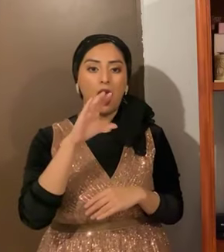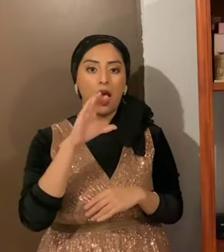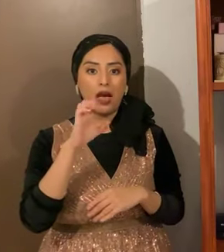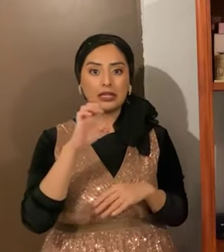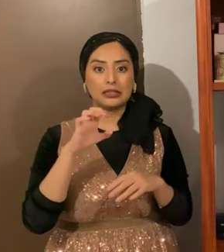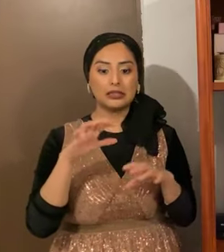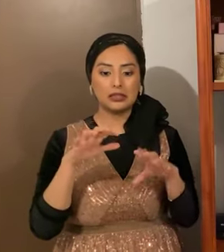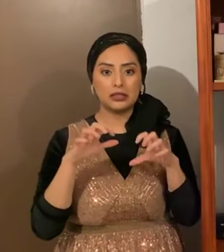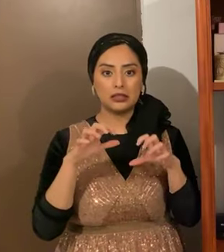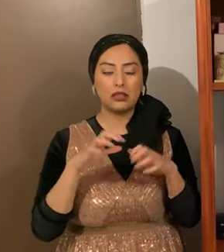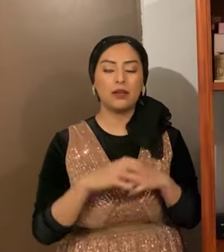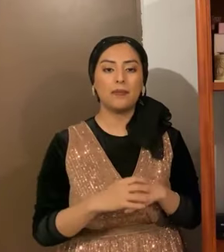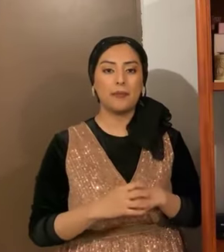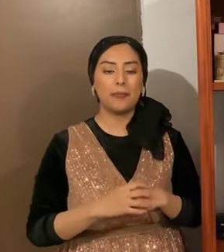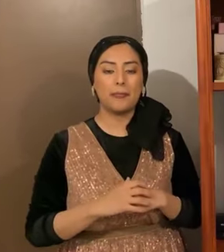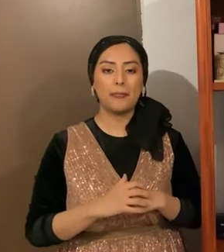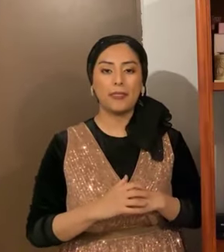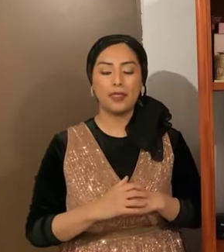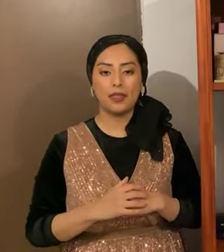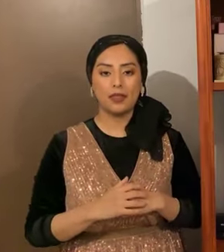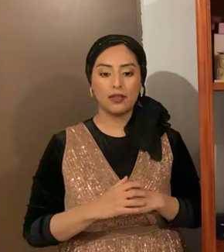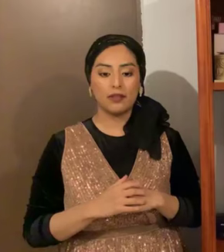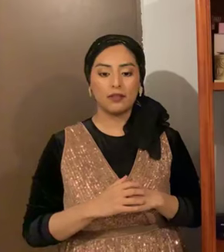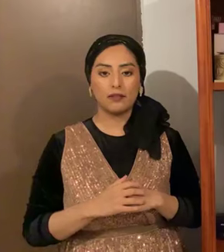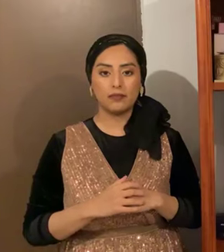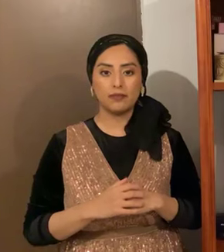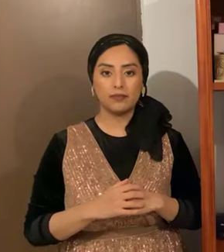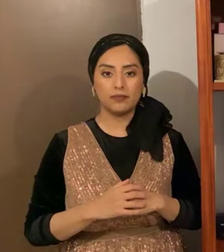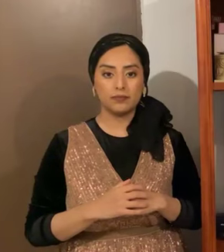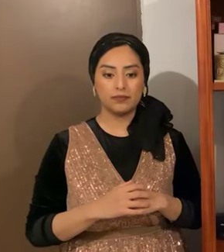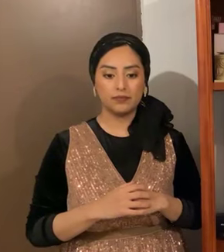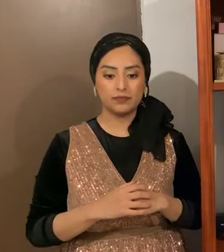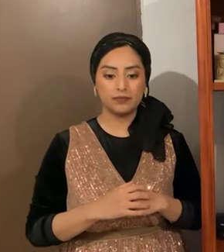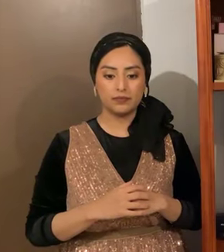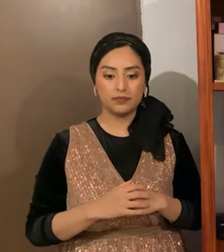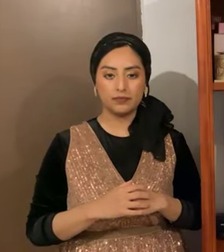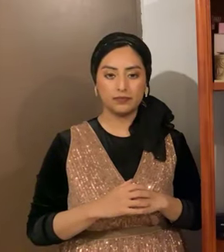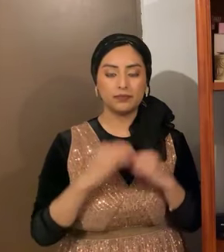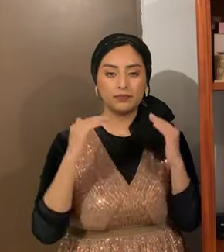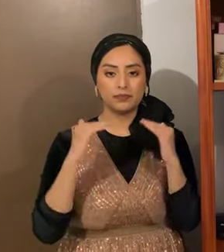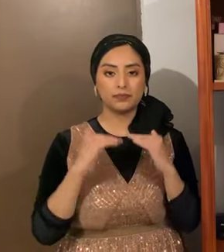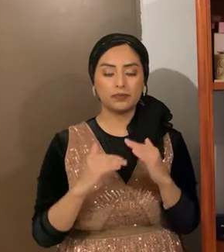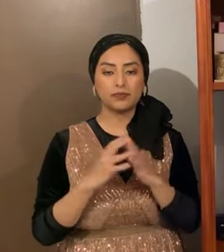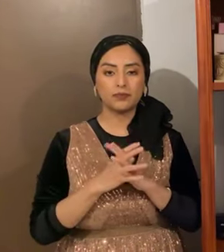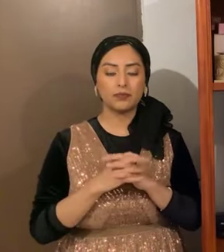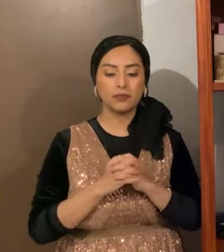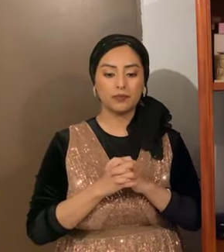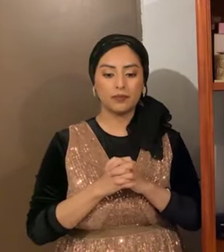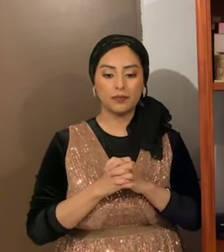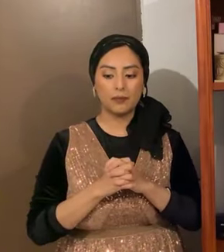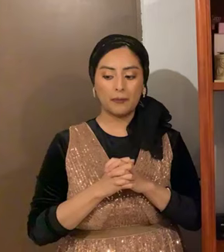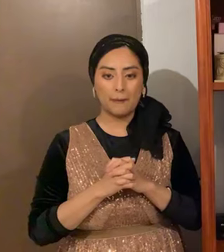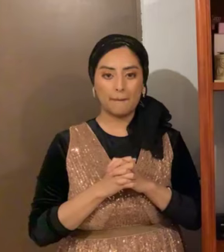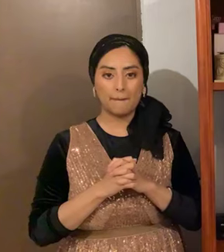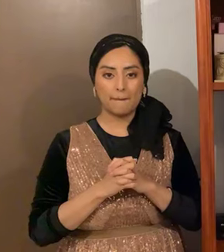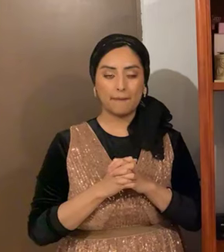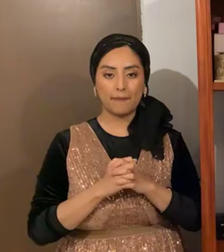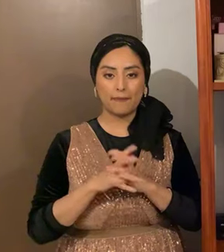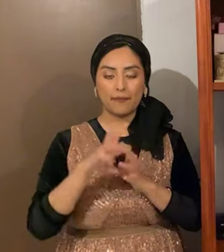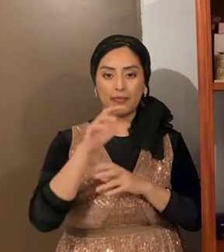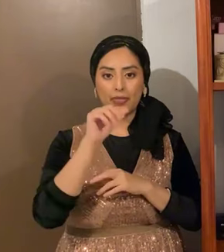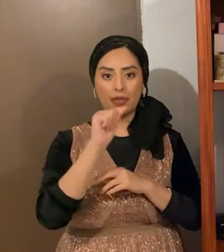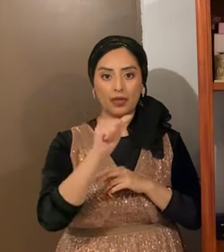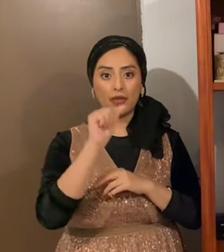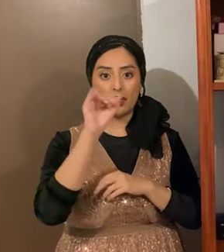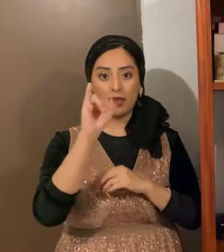hielo, ¿sí? Entonces, ahorita les mostraré yo la cita. Seguimos. La inteligencia